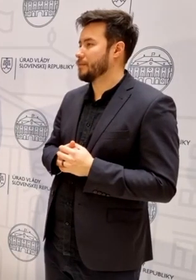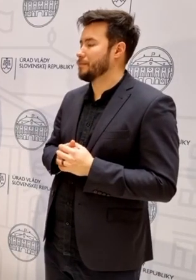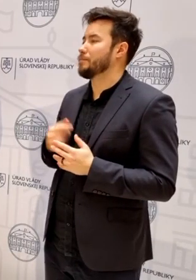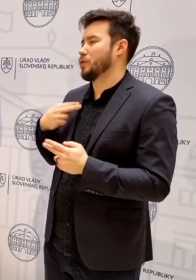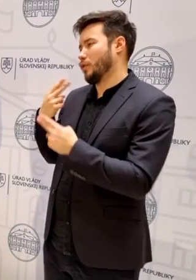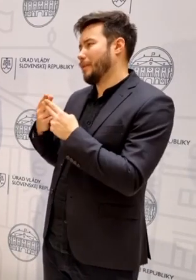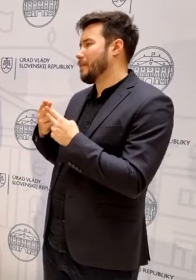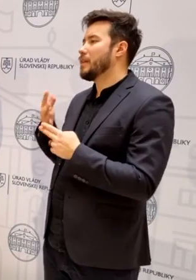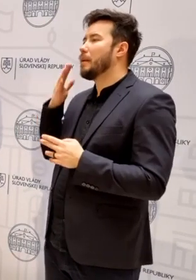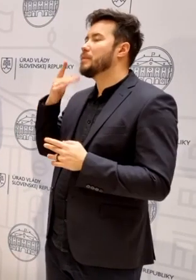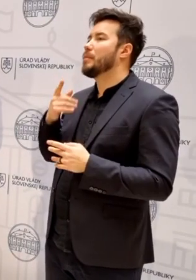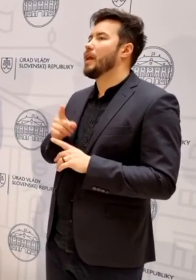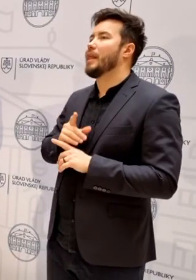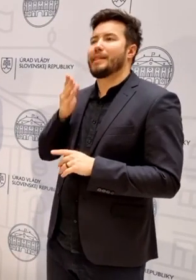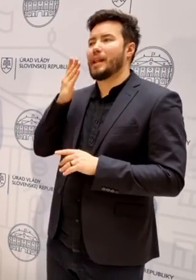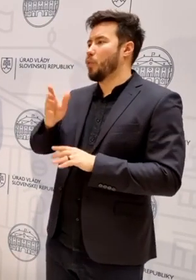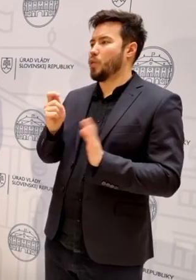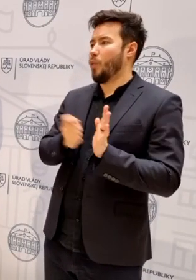ale